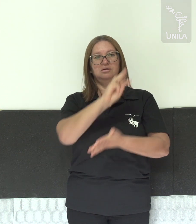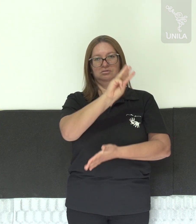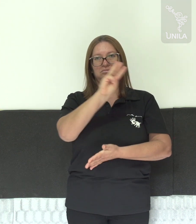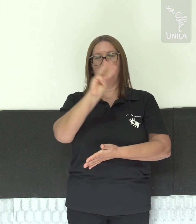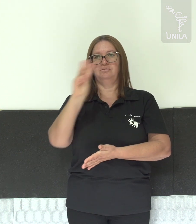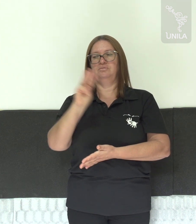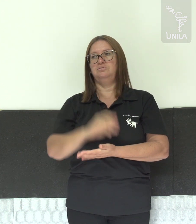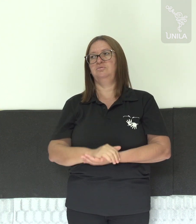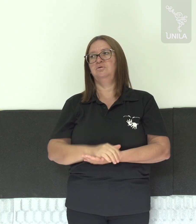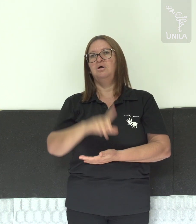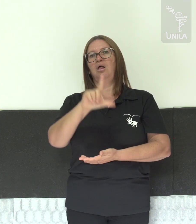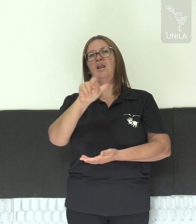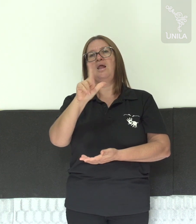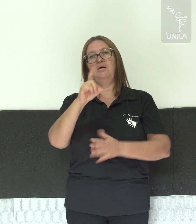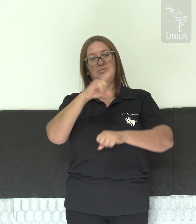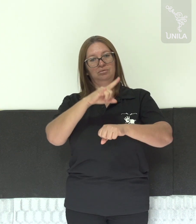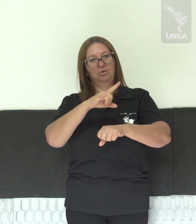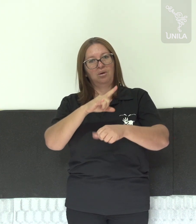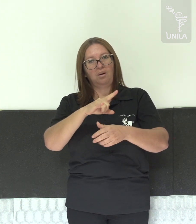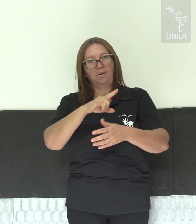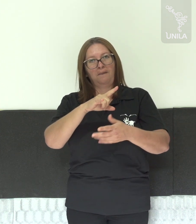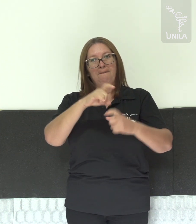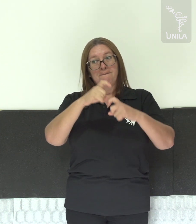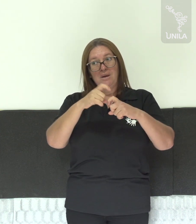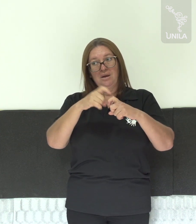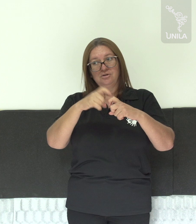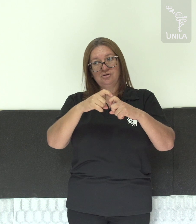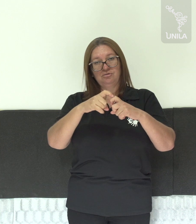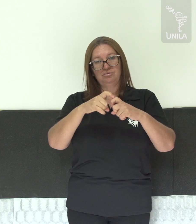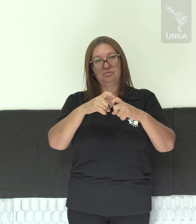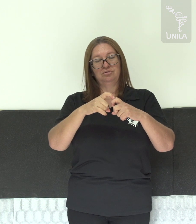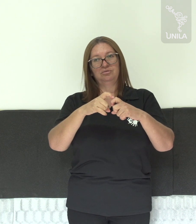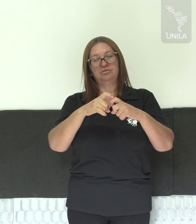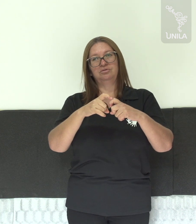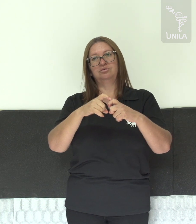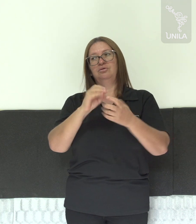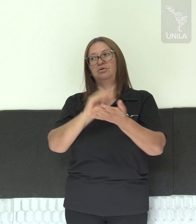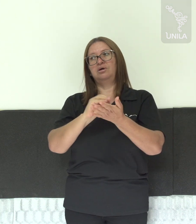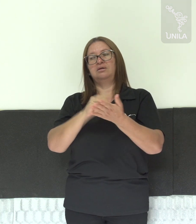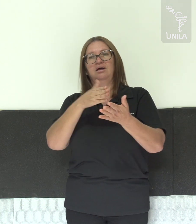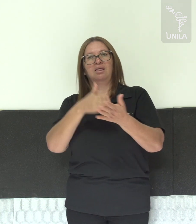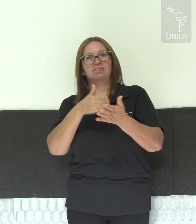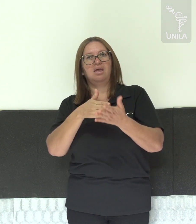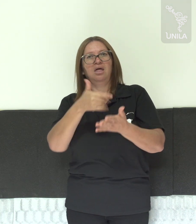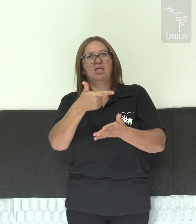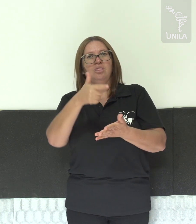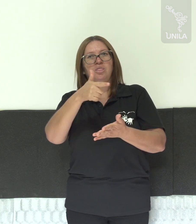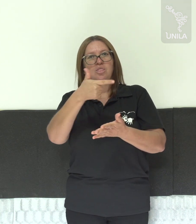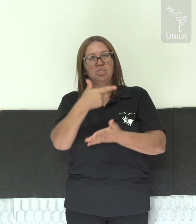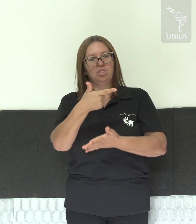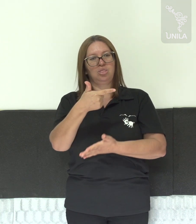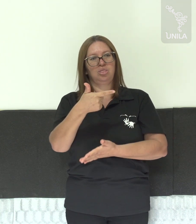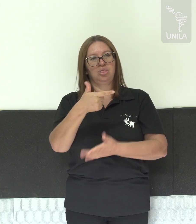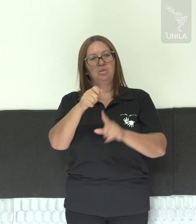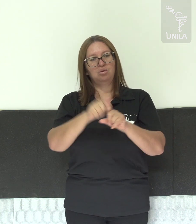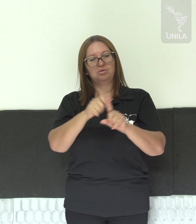online laudo médico legível, emitido no máximo nos 12 meses anteriores à data